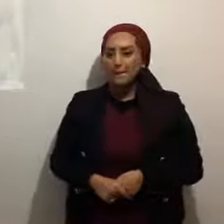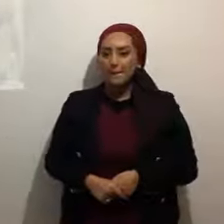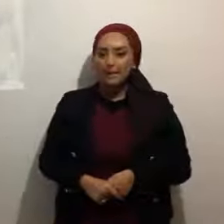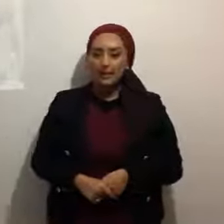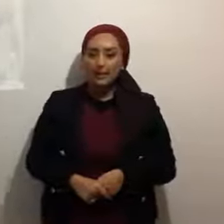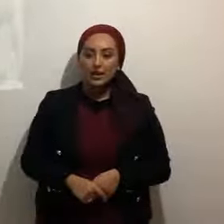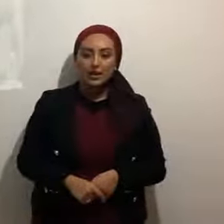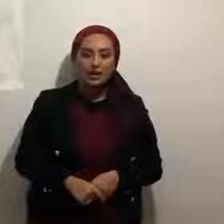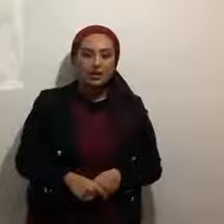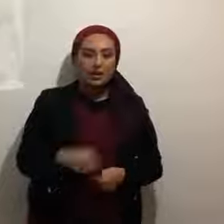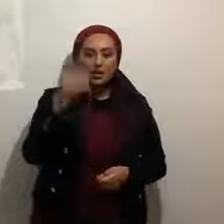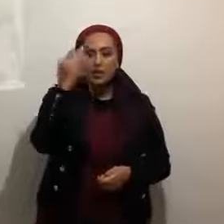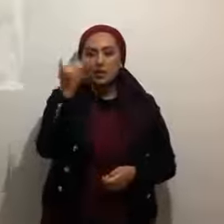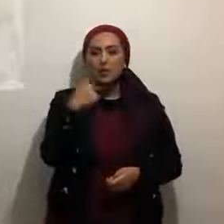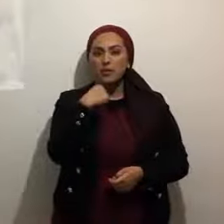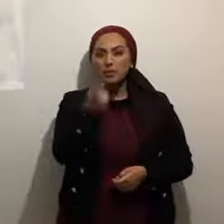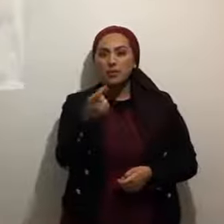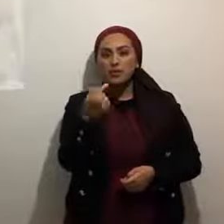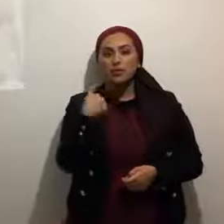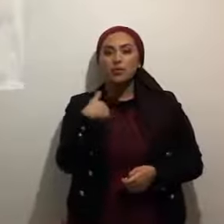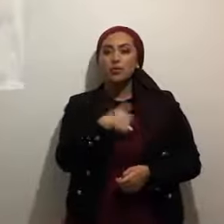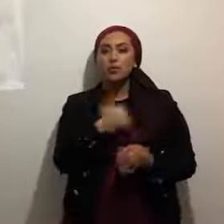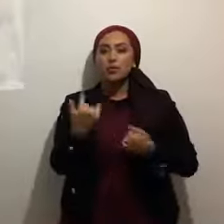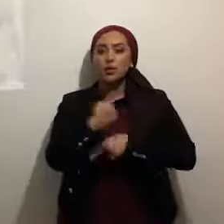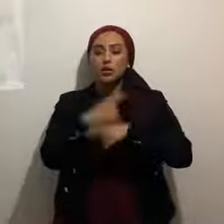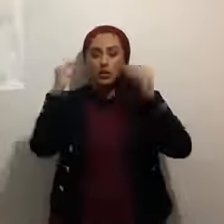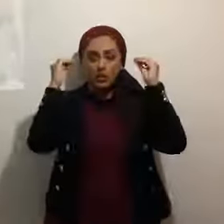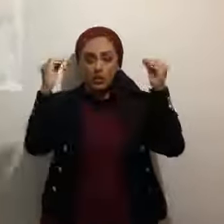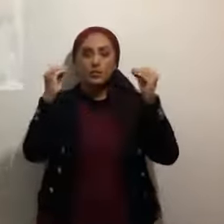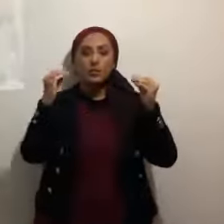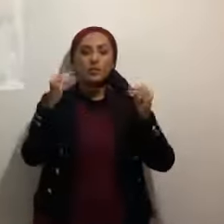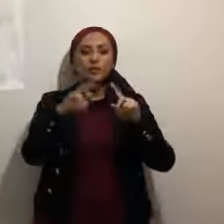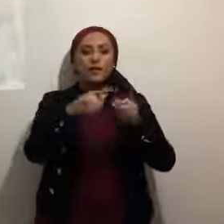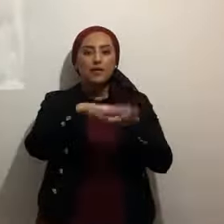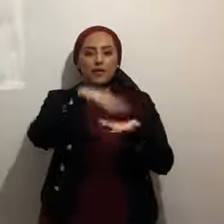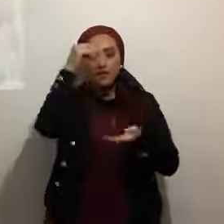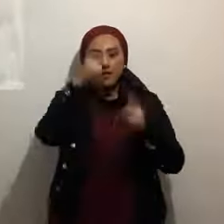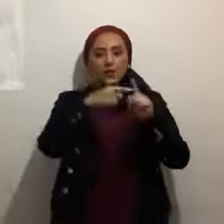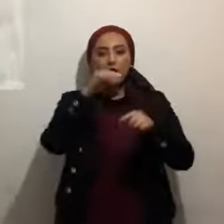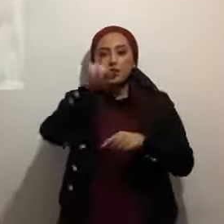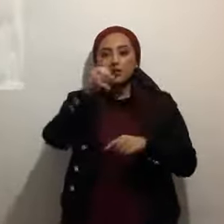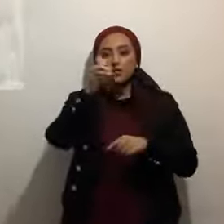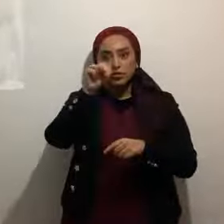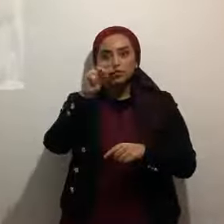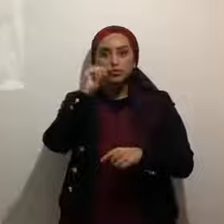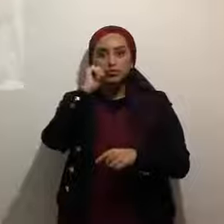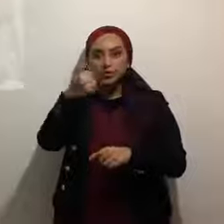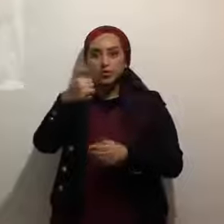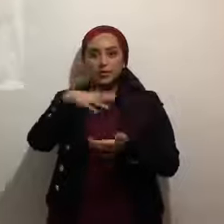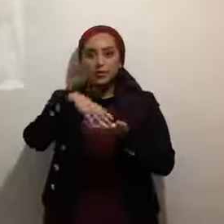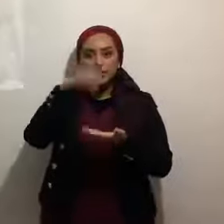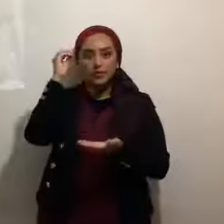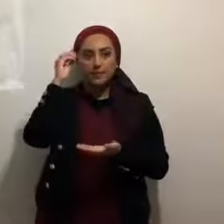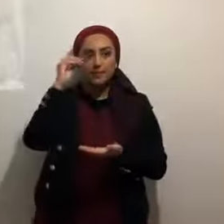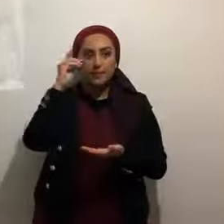¿por qué digo esto? Estamos ministrando las cartas de Juan. Mañana vamos a ver la segunda